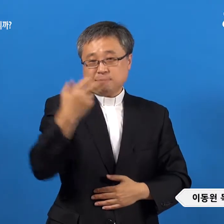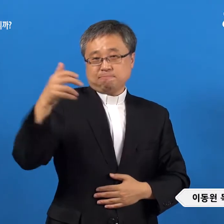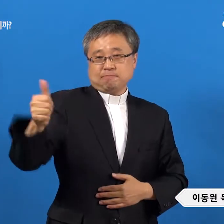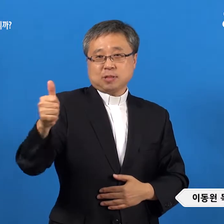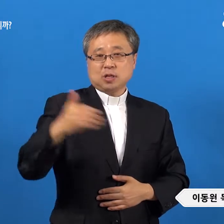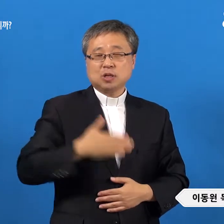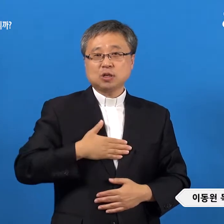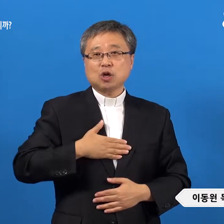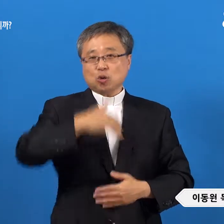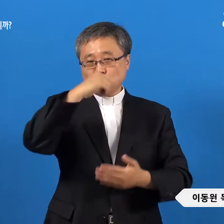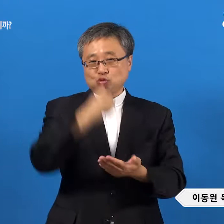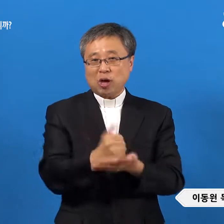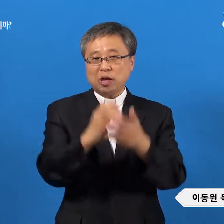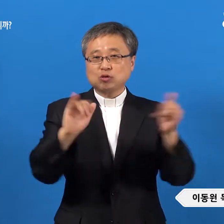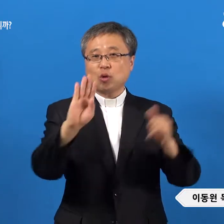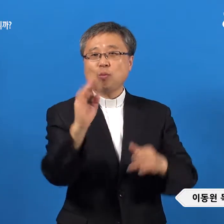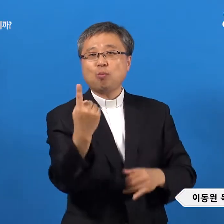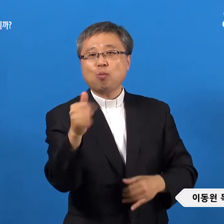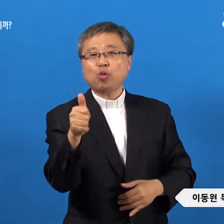죄수 본웨퍼, 따라 나오지.